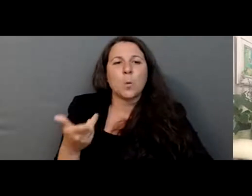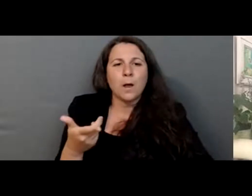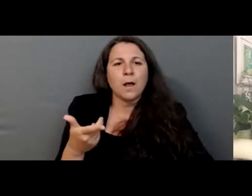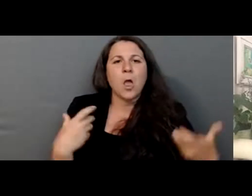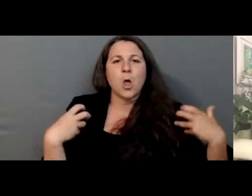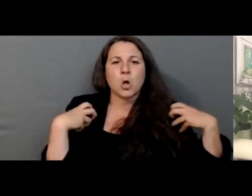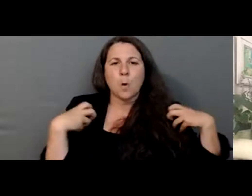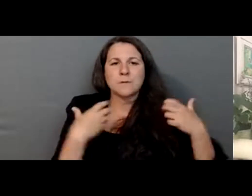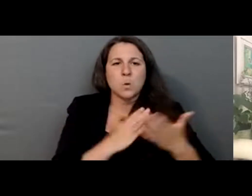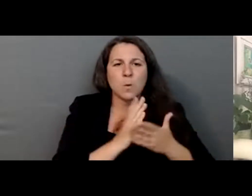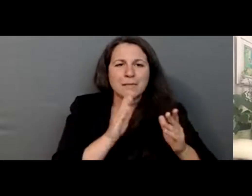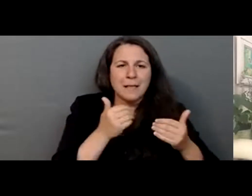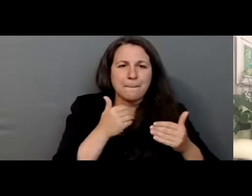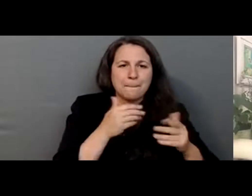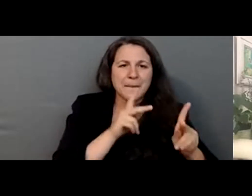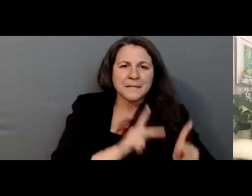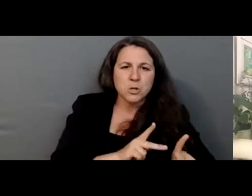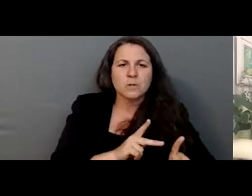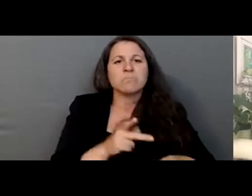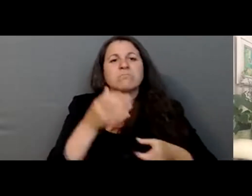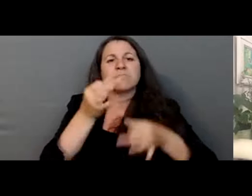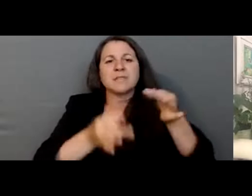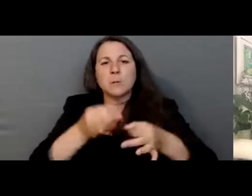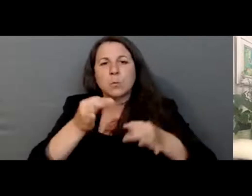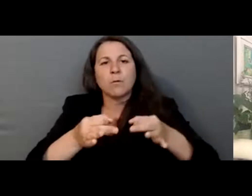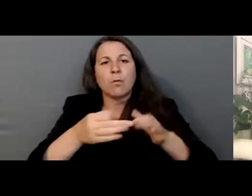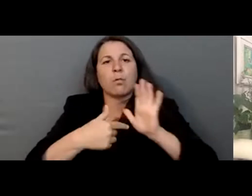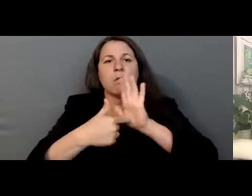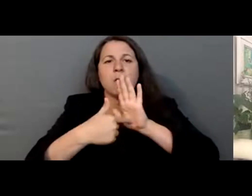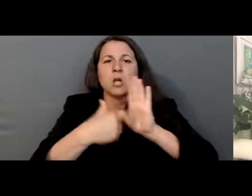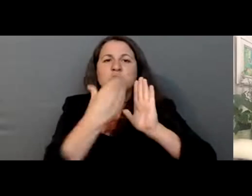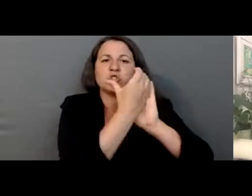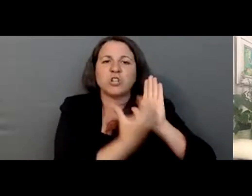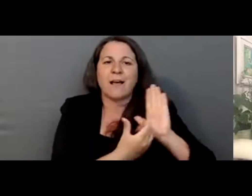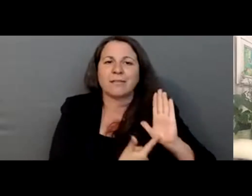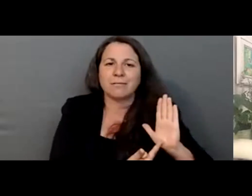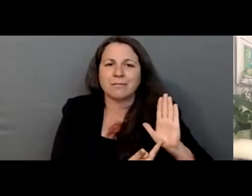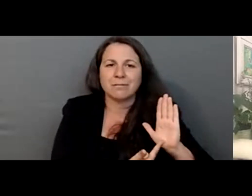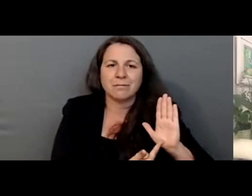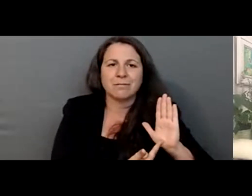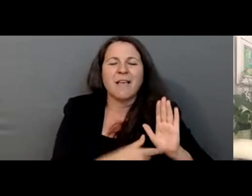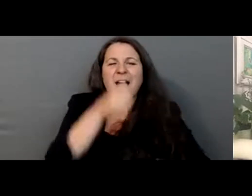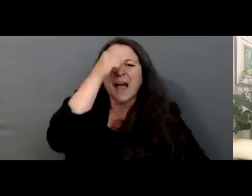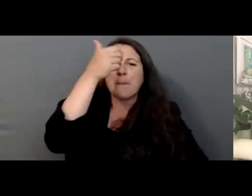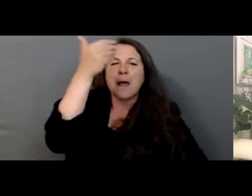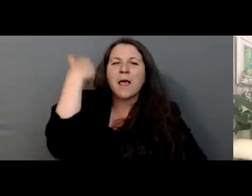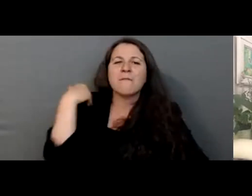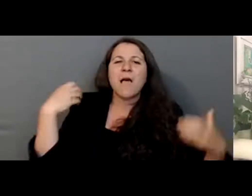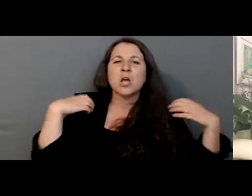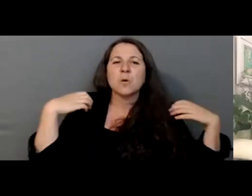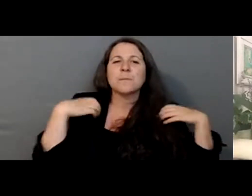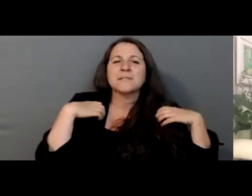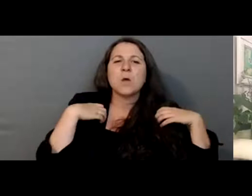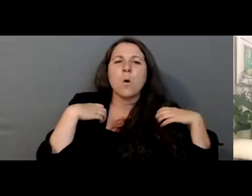droits de la personne, des tribunaux et qui invoquent les chartes. Souvent, on se rappelle peut-être dans le temps de la commission